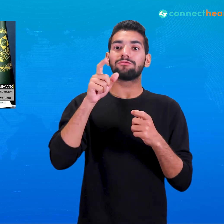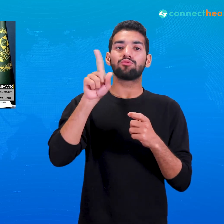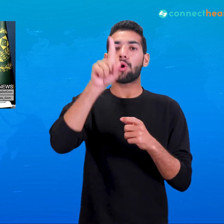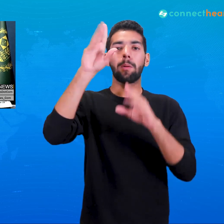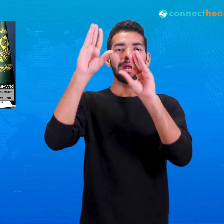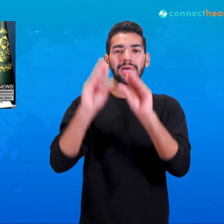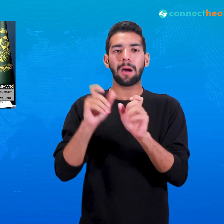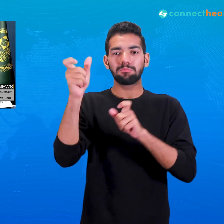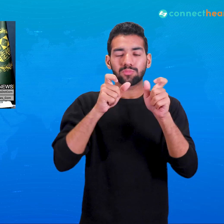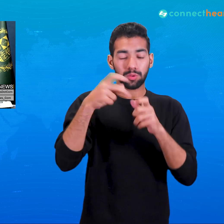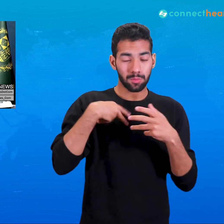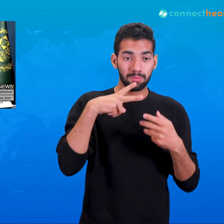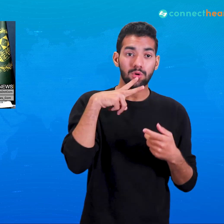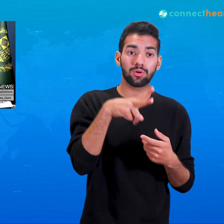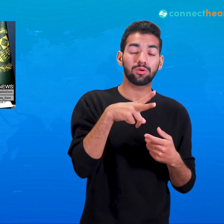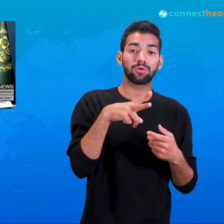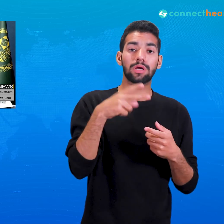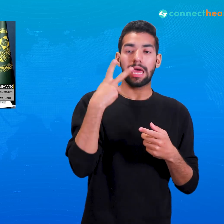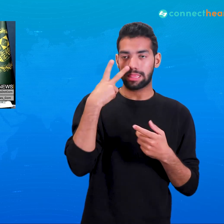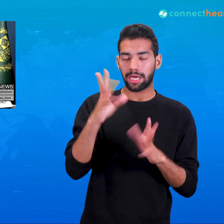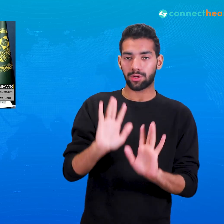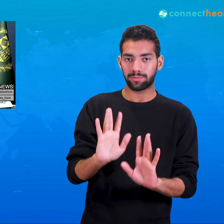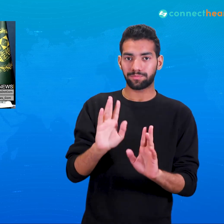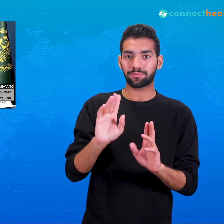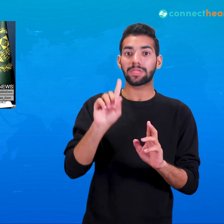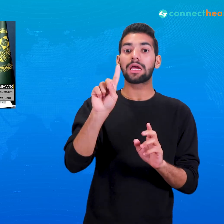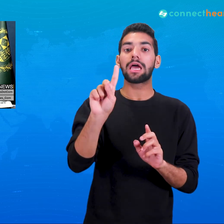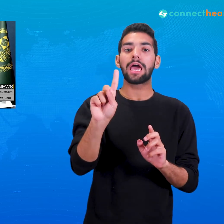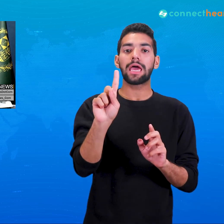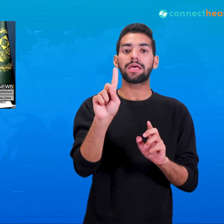چاہتا ہوں۔ دیکھیں